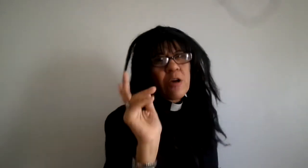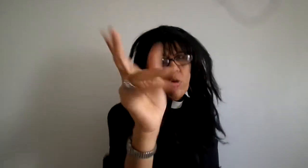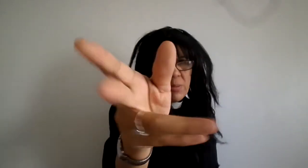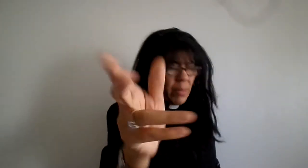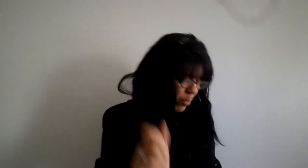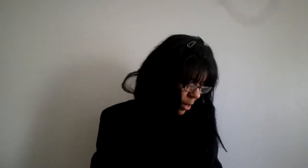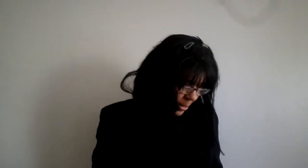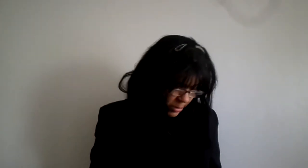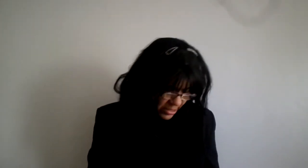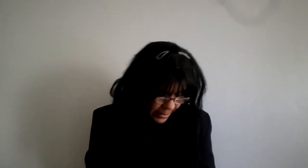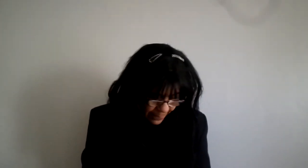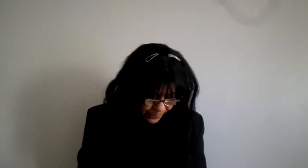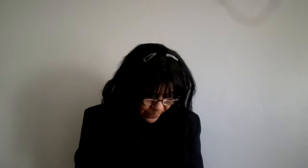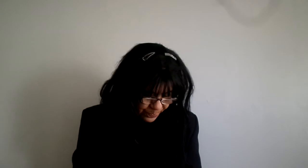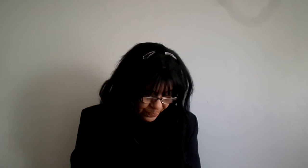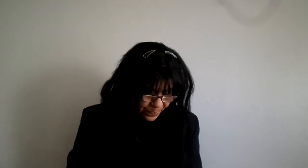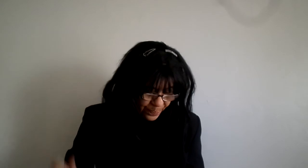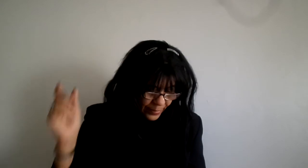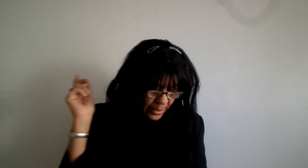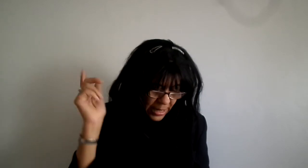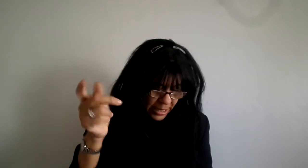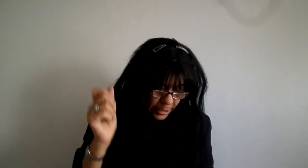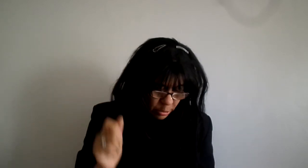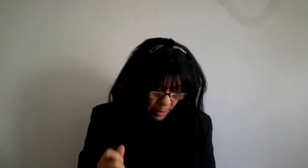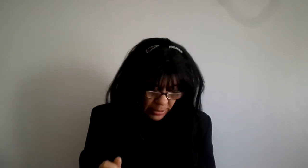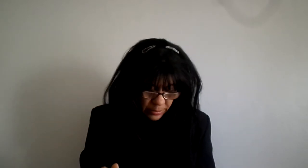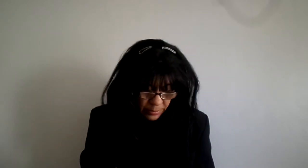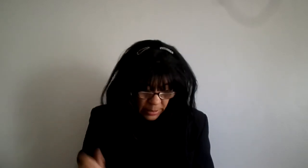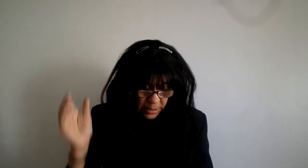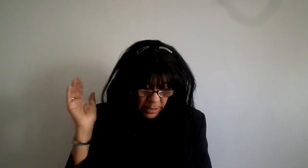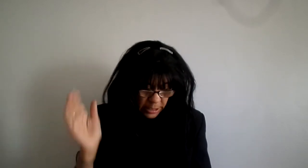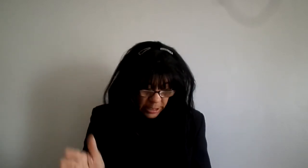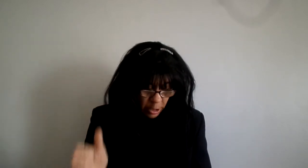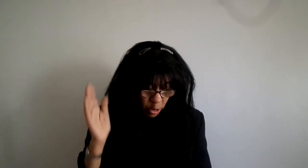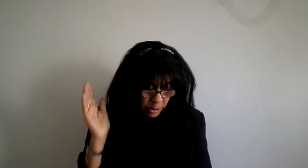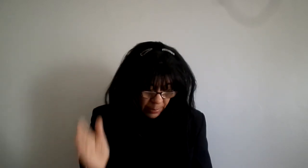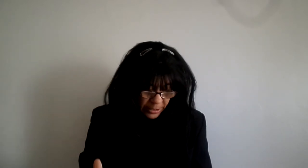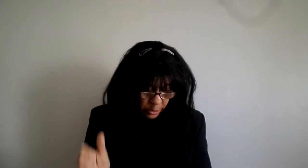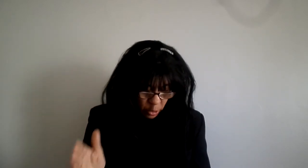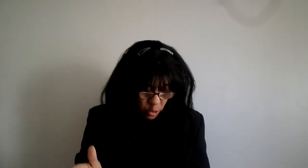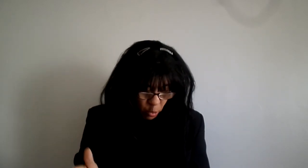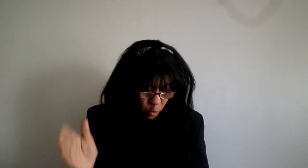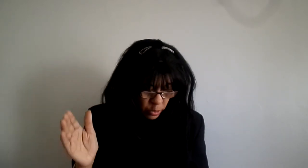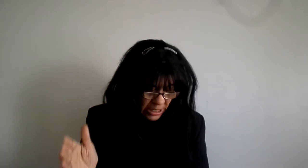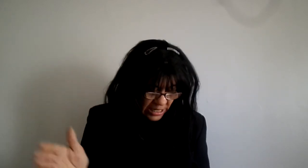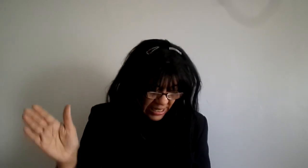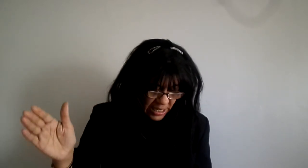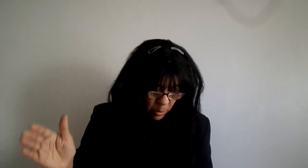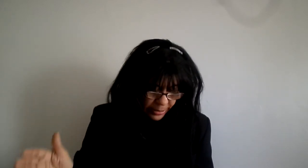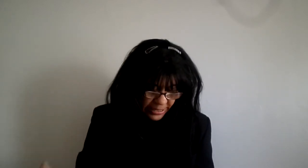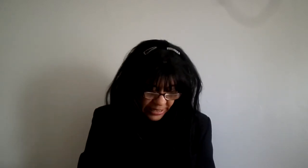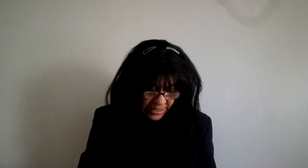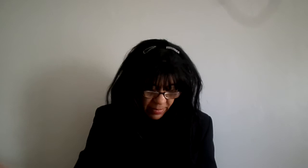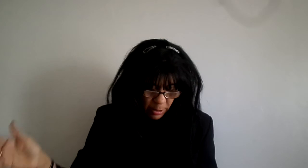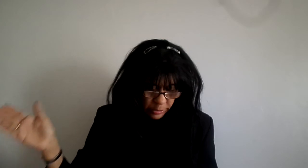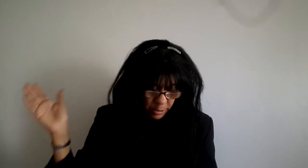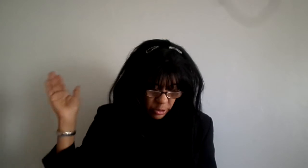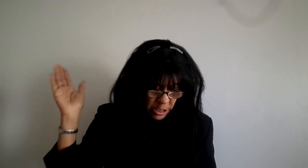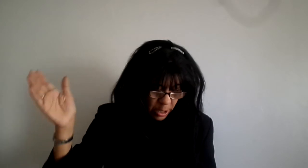con la misma poca vergüenza, ¿verdad? Dijo también, y dijo también Dios, júntese las aguas y estar debajo de los cielos